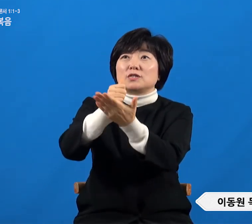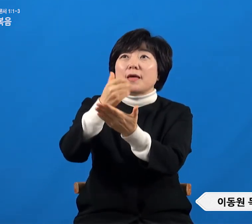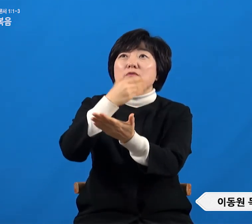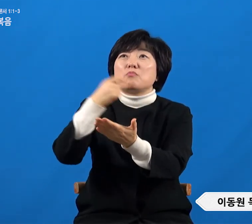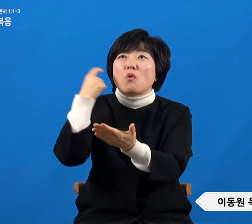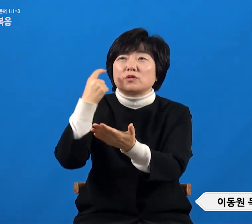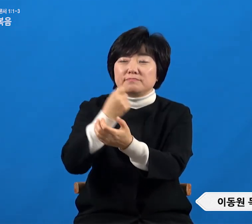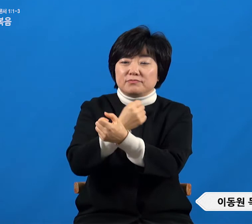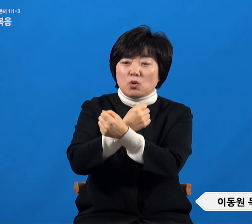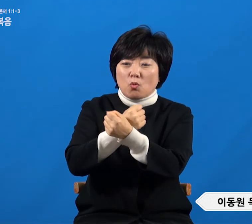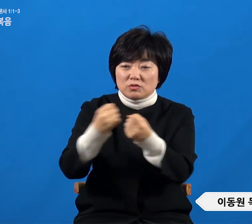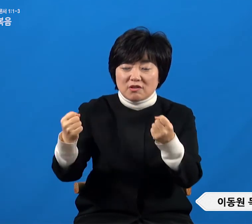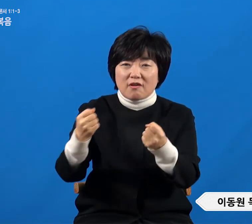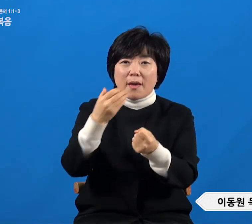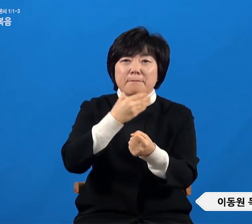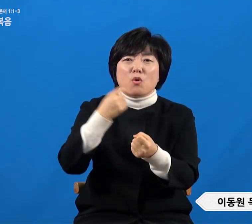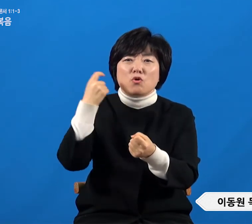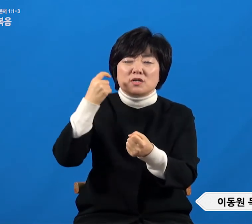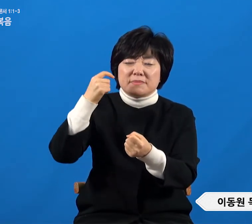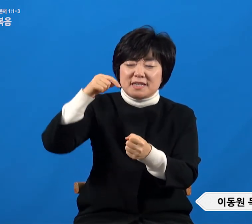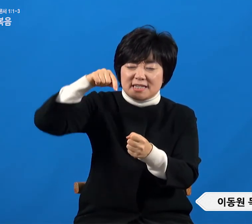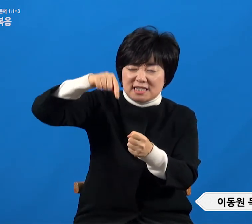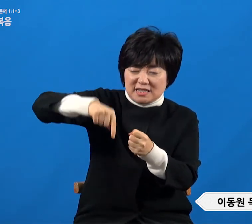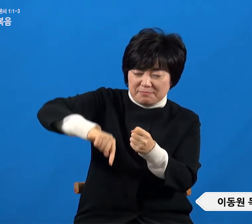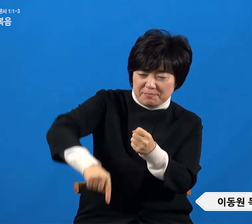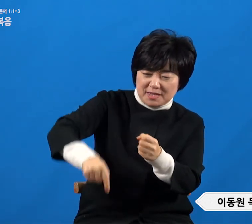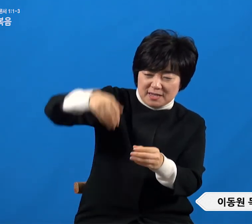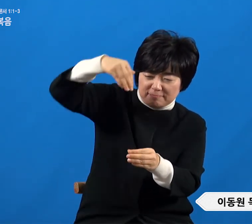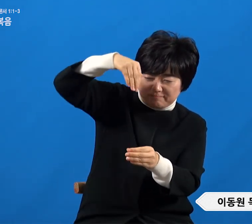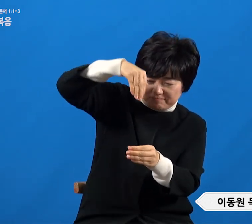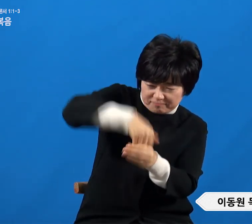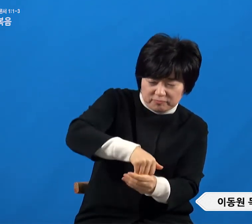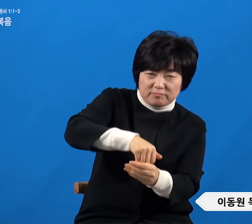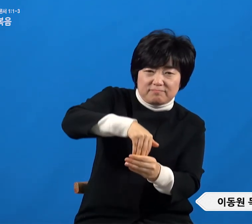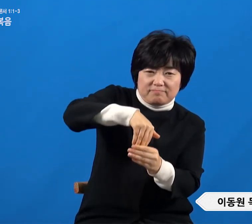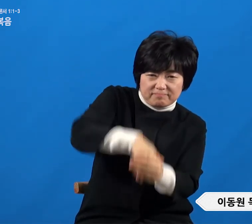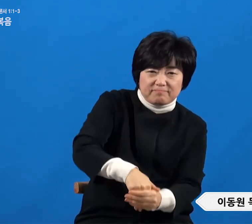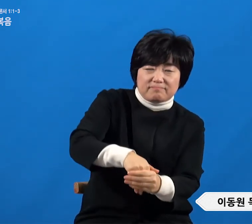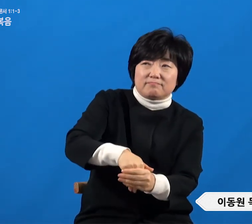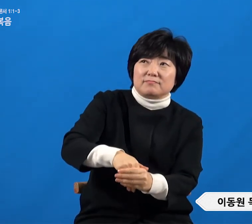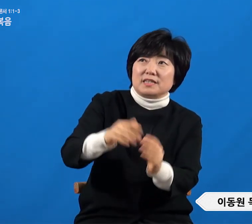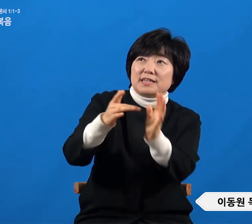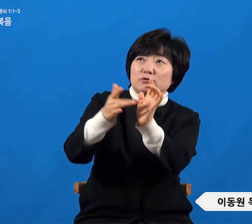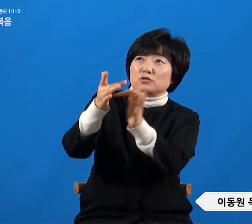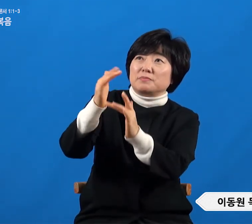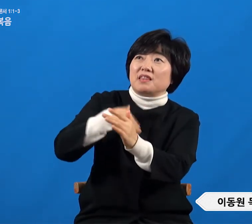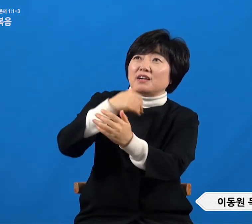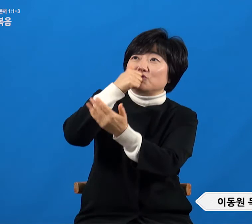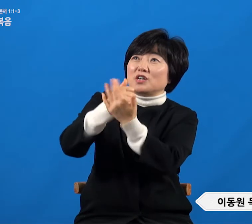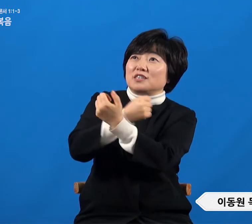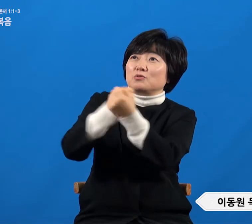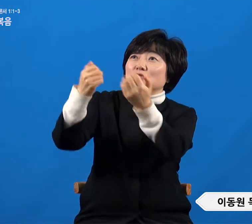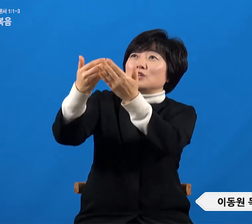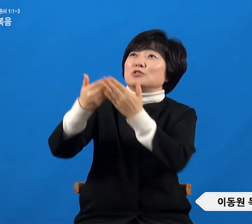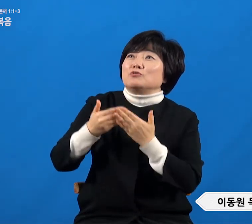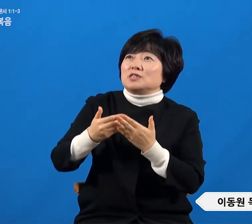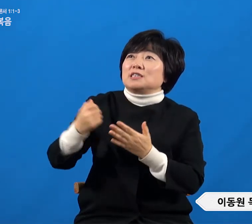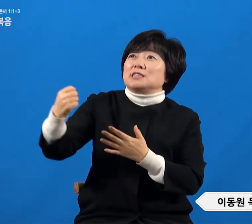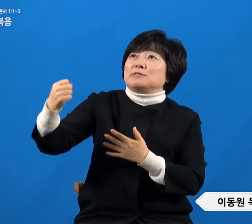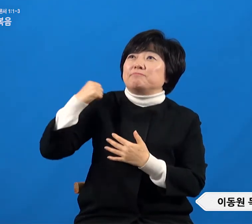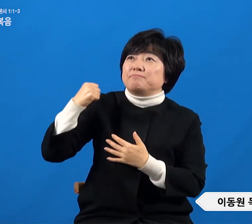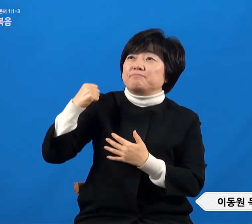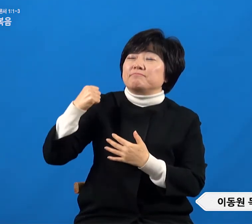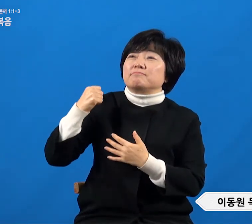용서의 복음이 깊이 심어지면, 그가 나를 용서하신 용서의 파워, 용서의 영광,